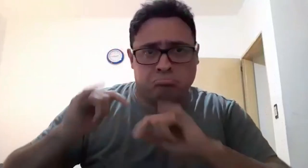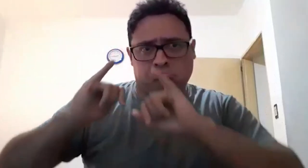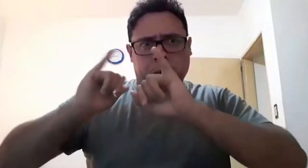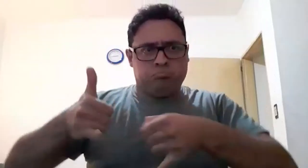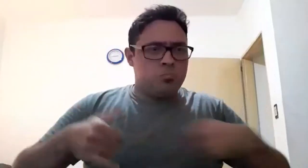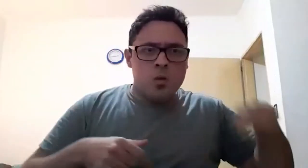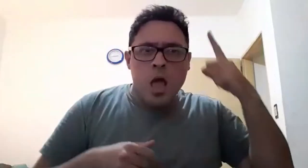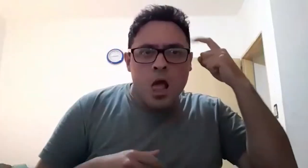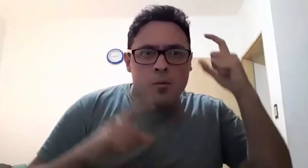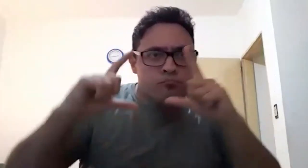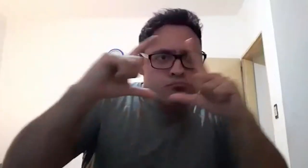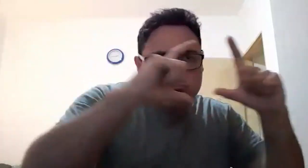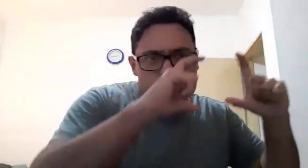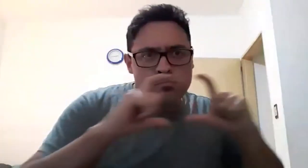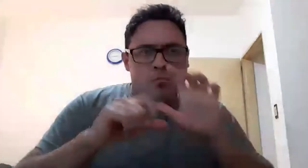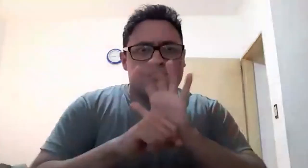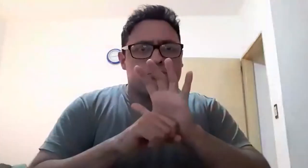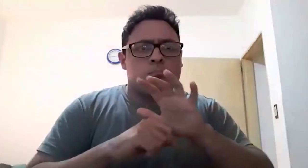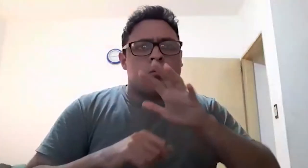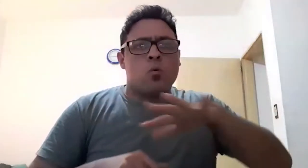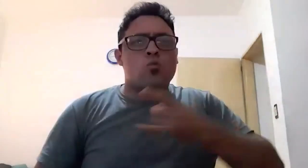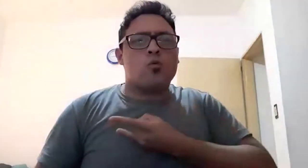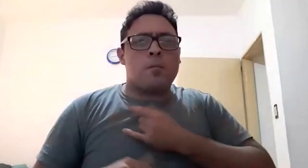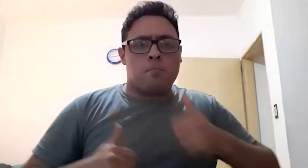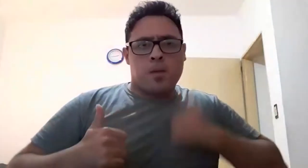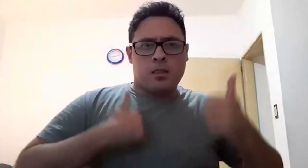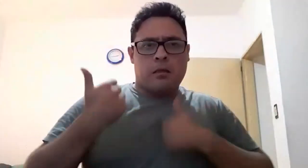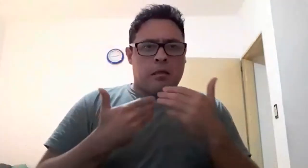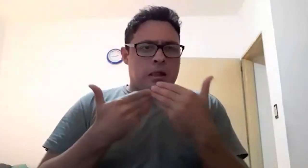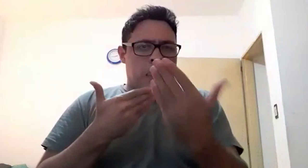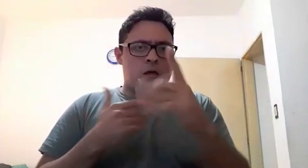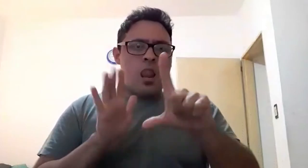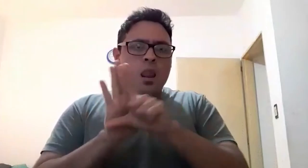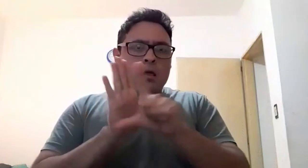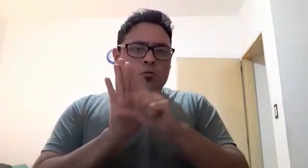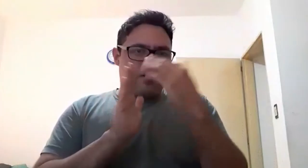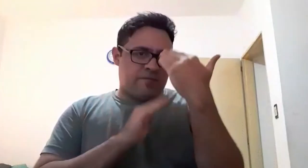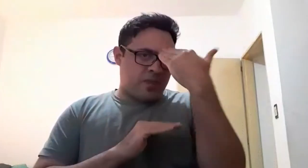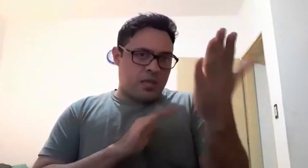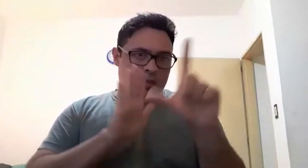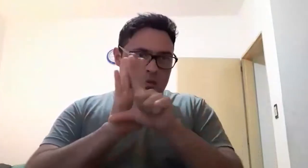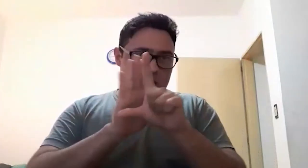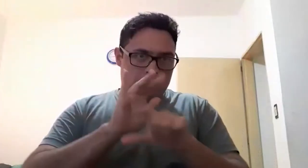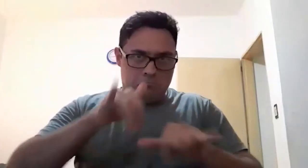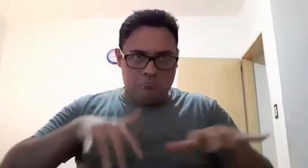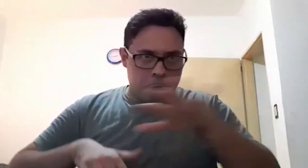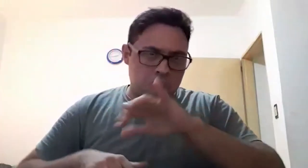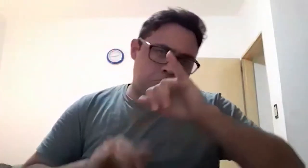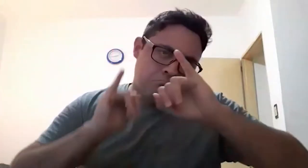marcha por el Próbolo. Y nos pusimos todos de acuerdo en llevar la cámara y practicar. Estuvimos en la Plaza Independencia, frente a la